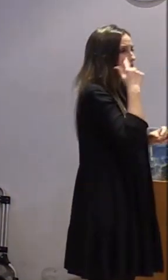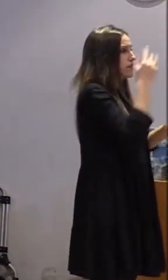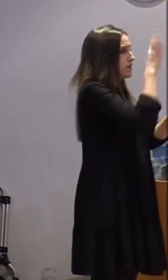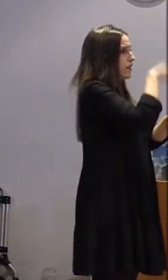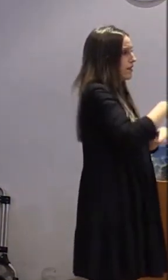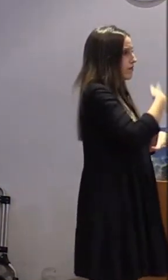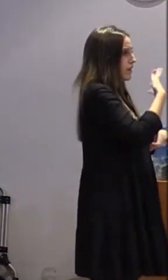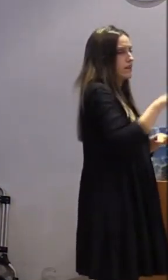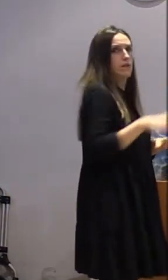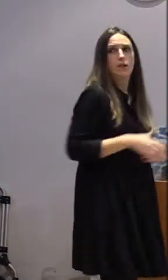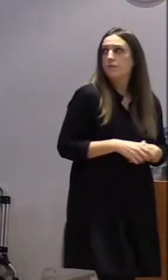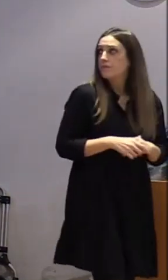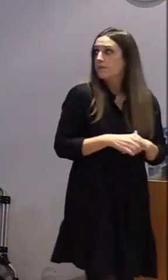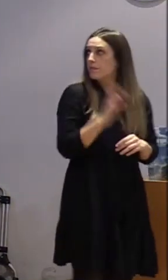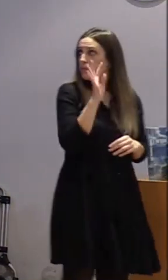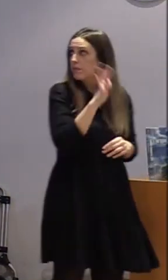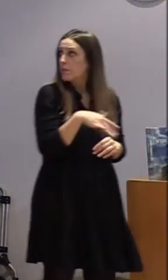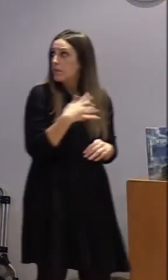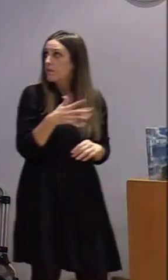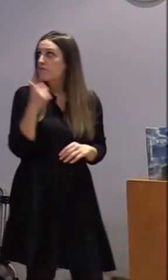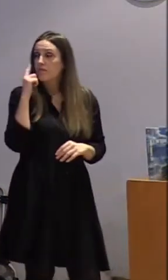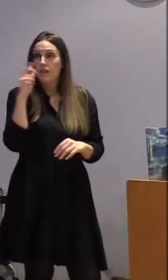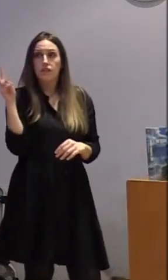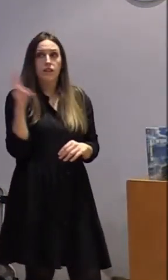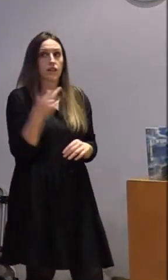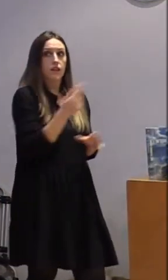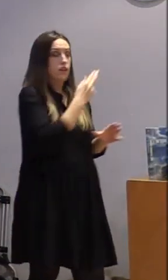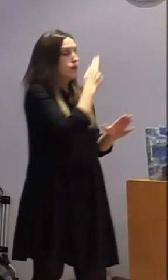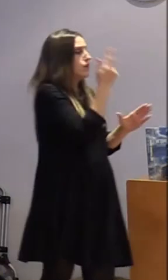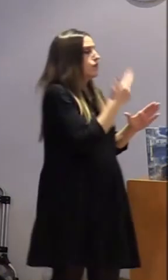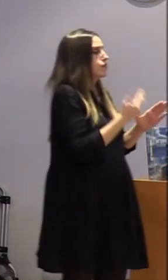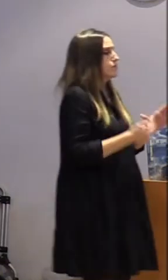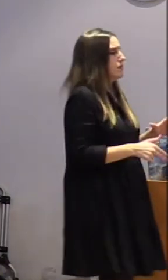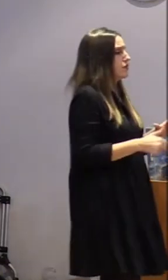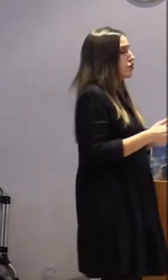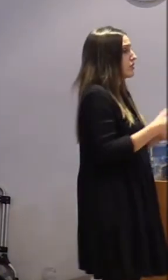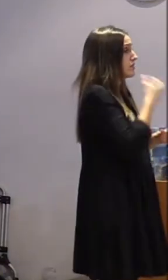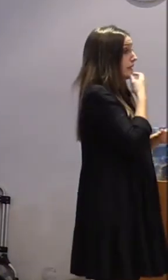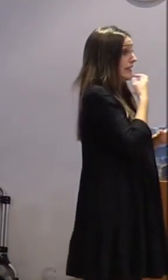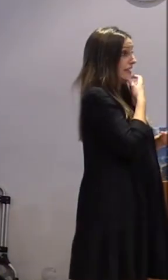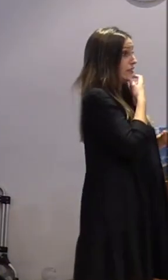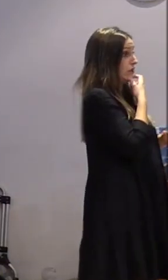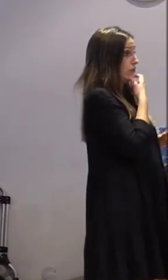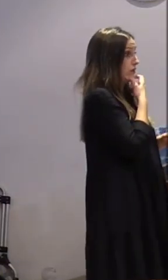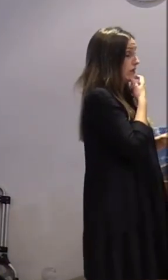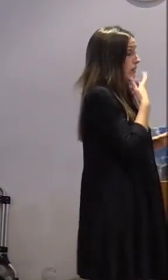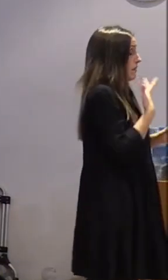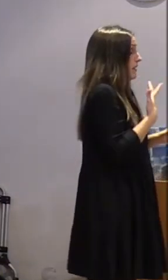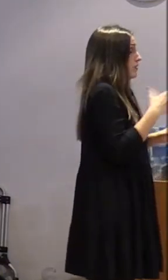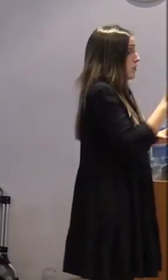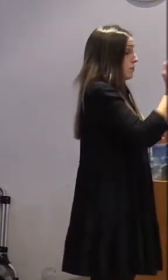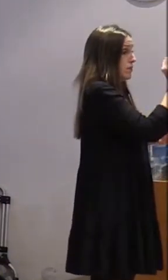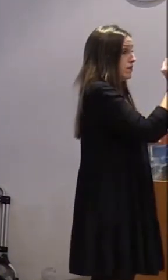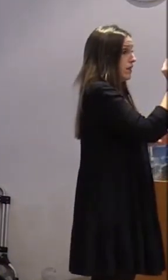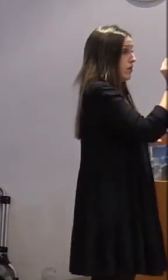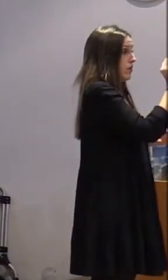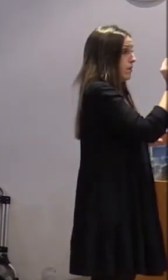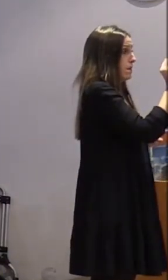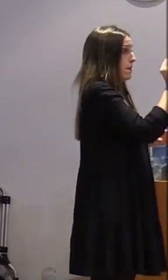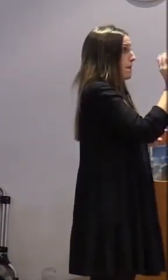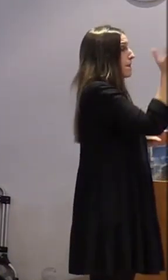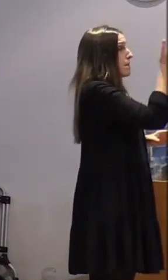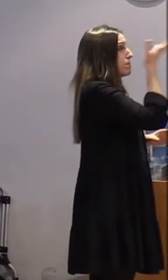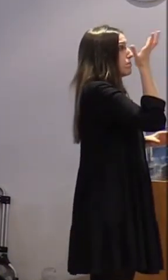tabla. Y esta tabla lo que te dice es que los pintores británicos apenas con un cero pintan cielos